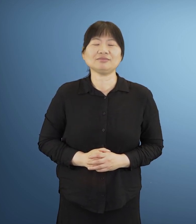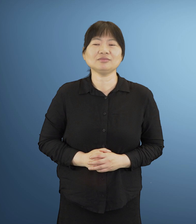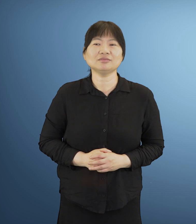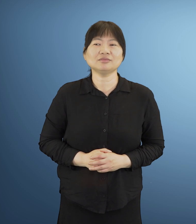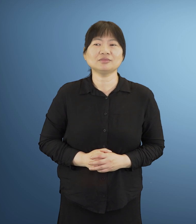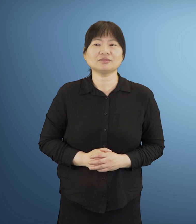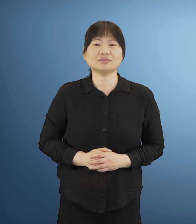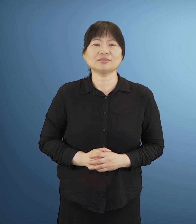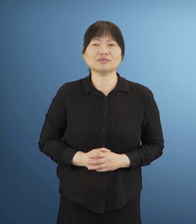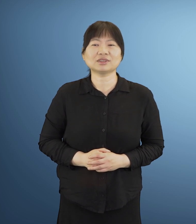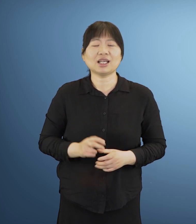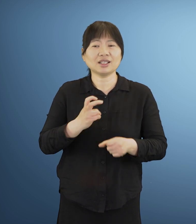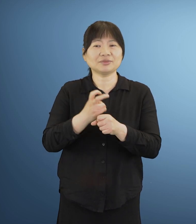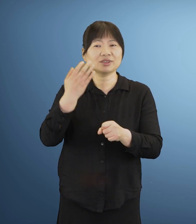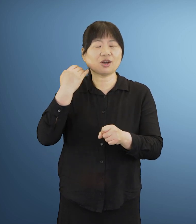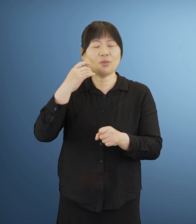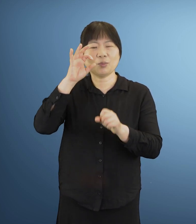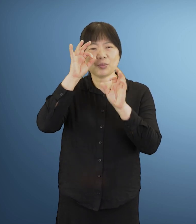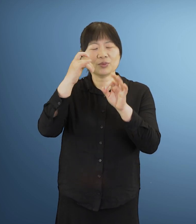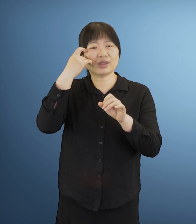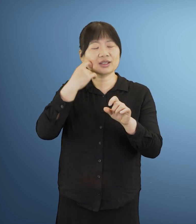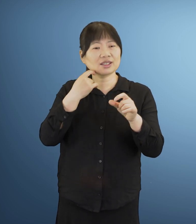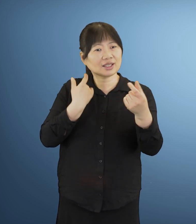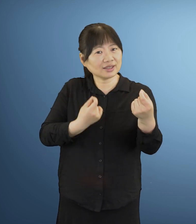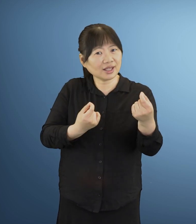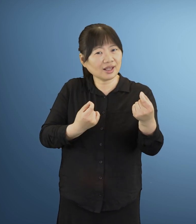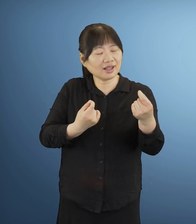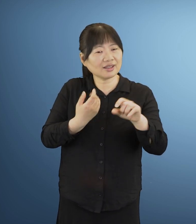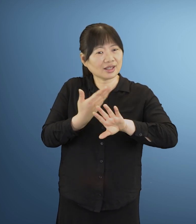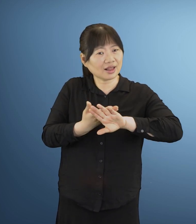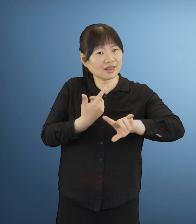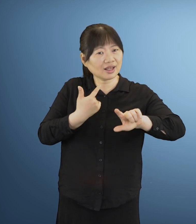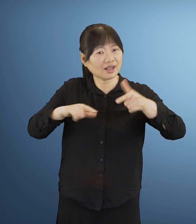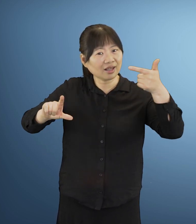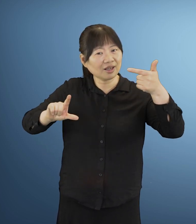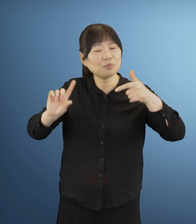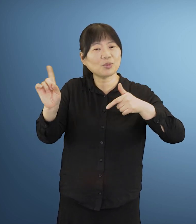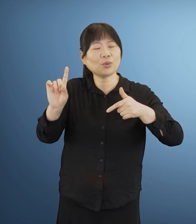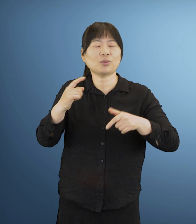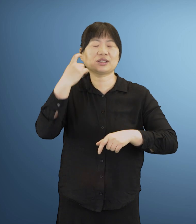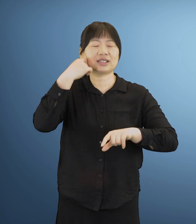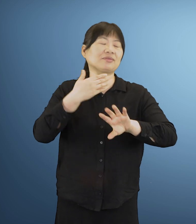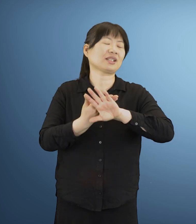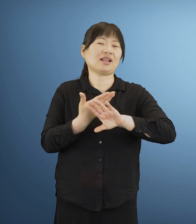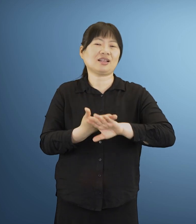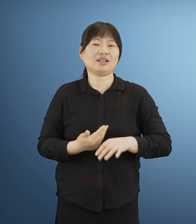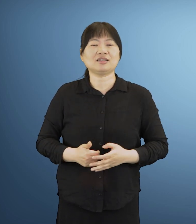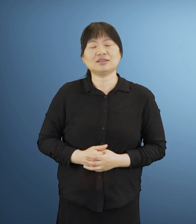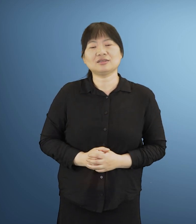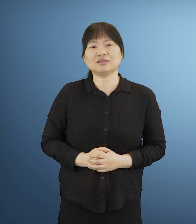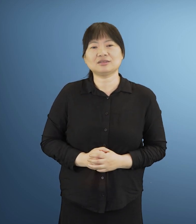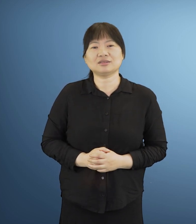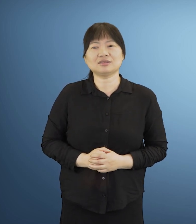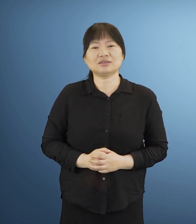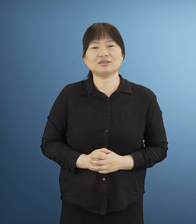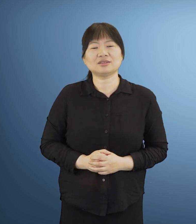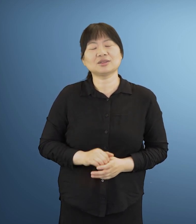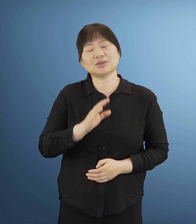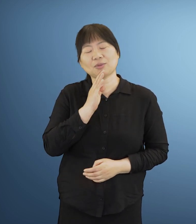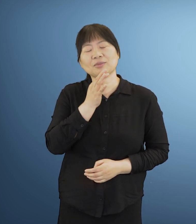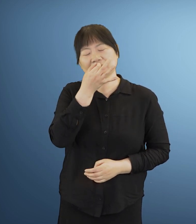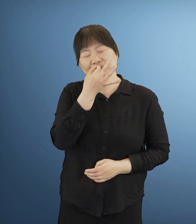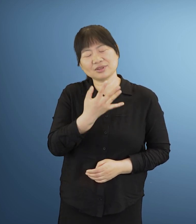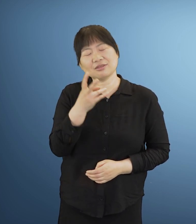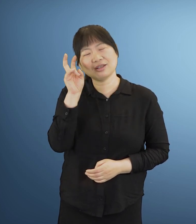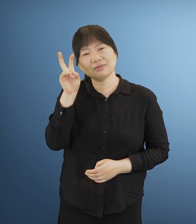느낌이 같았을까요? 달랐을까요? 예? 느낌이 달랐죠. 얼마나